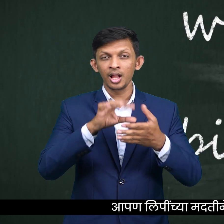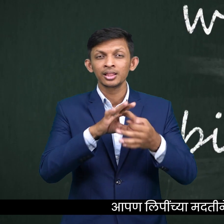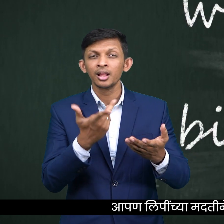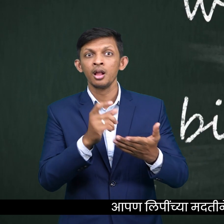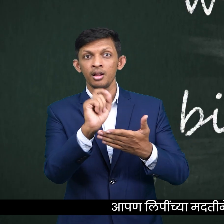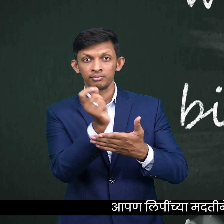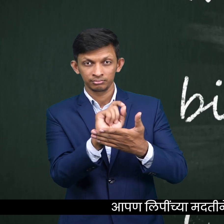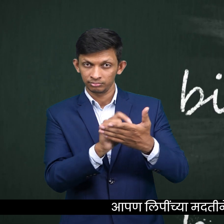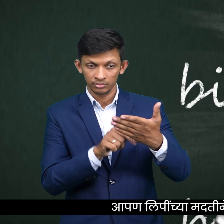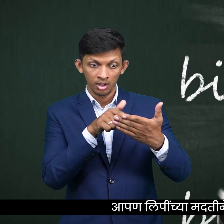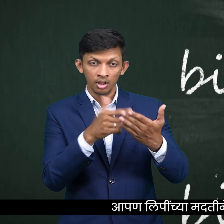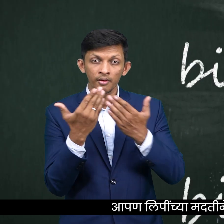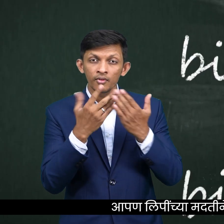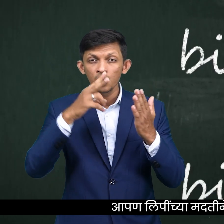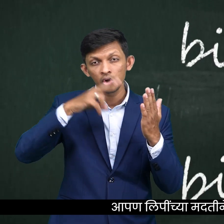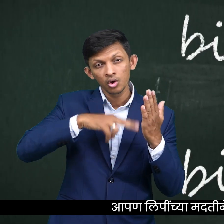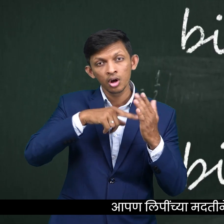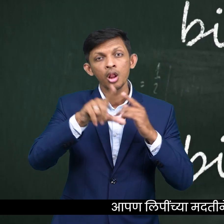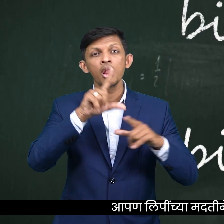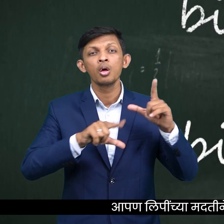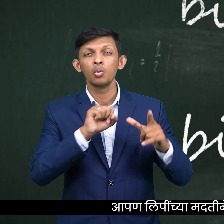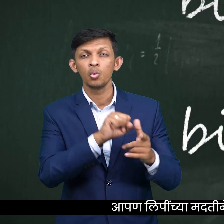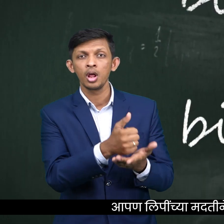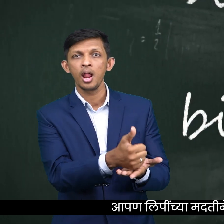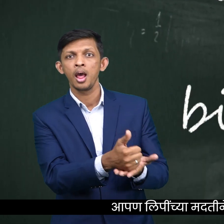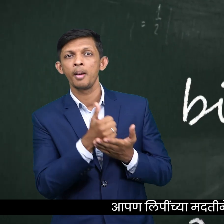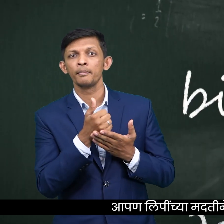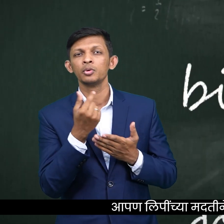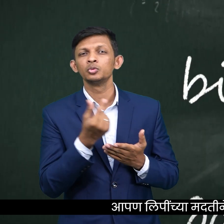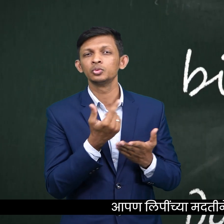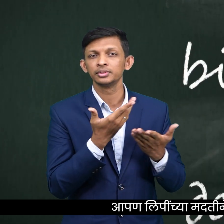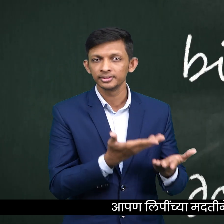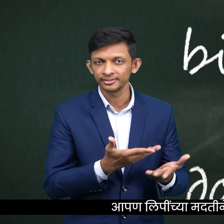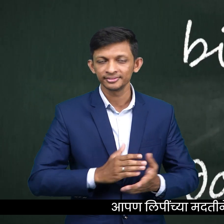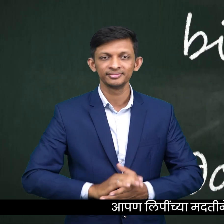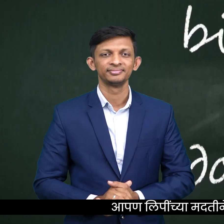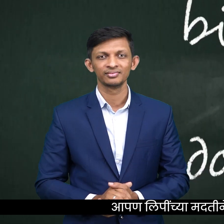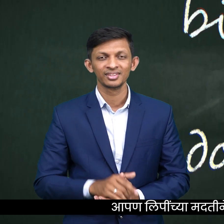आपण लिपींच्या मदतीने भाषा लिहितो आणि वाचतो.